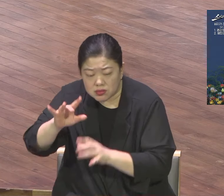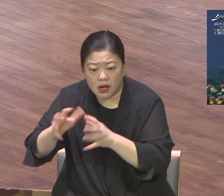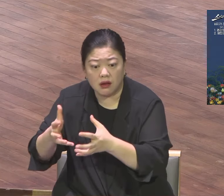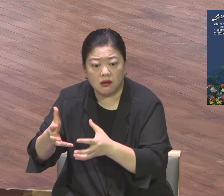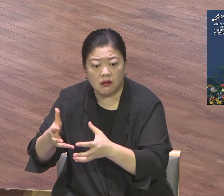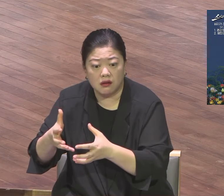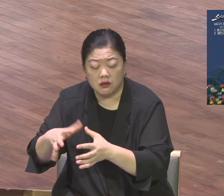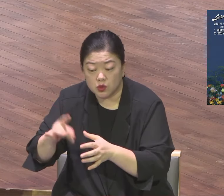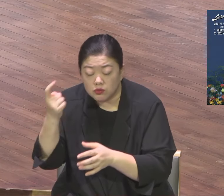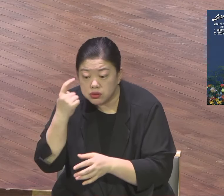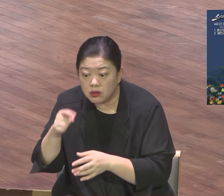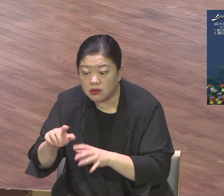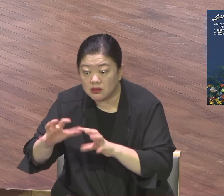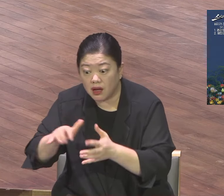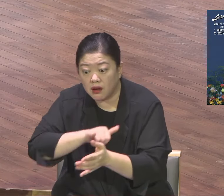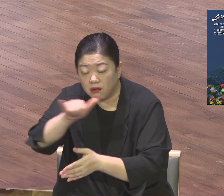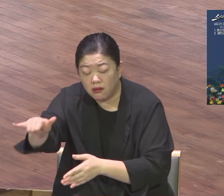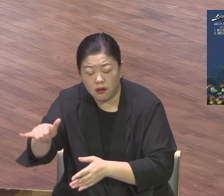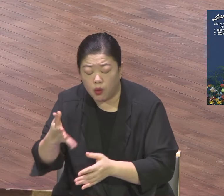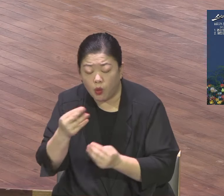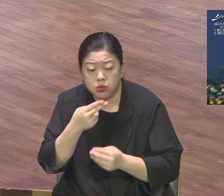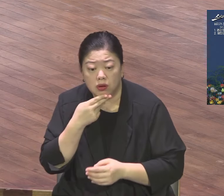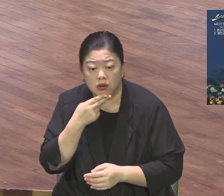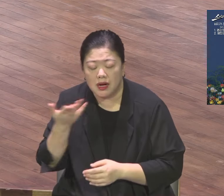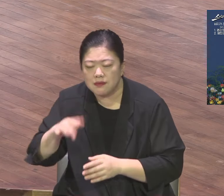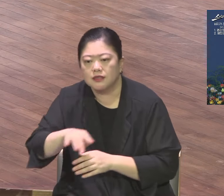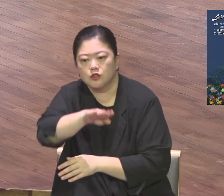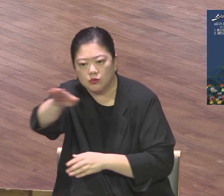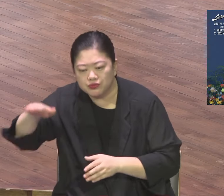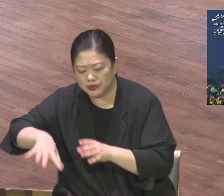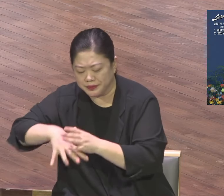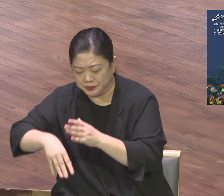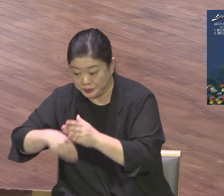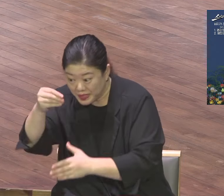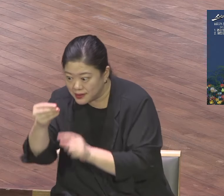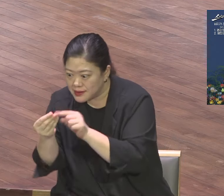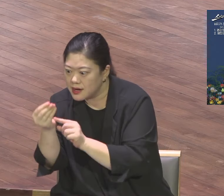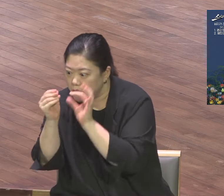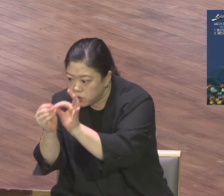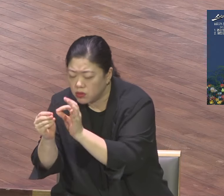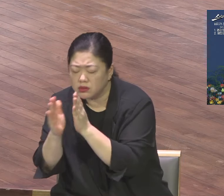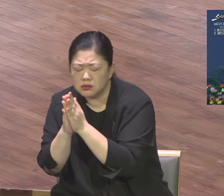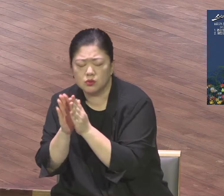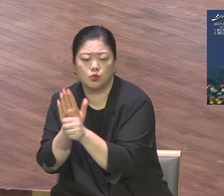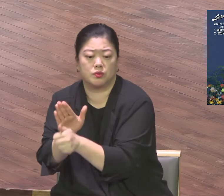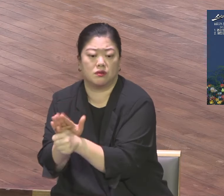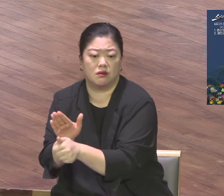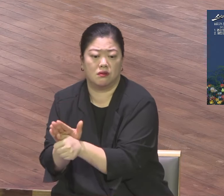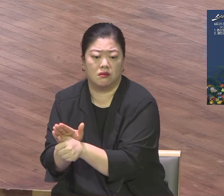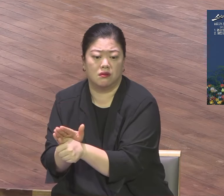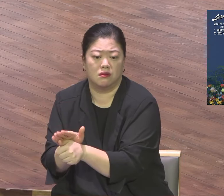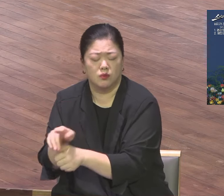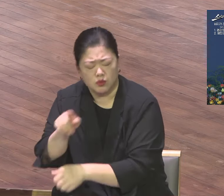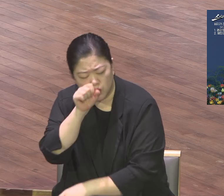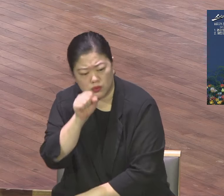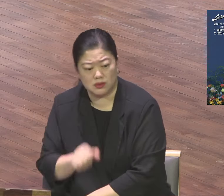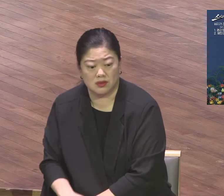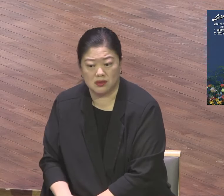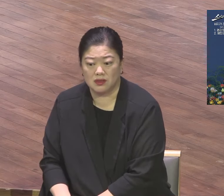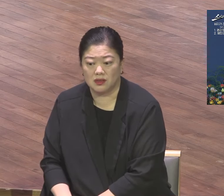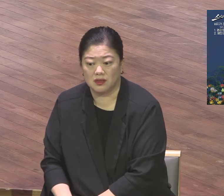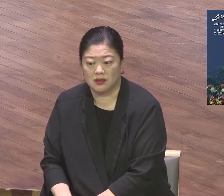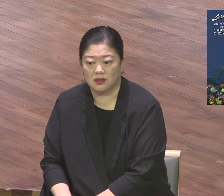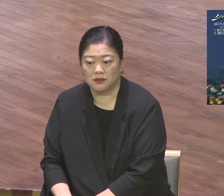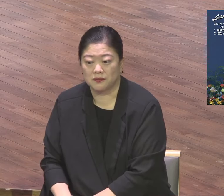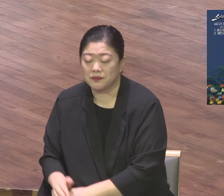아무리 바라게도 소용없습니다. 하나님이 지키시는 예수님이 원하시는 교회입니다.